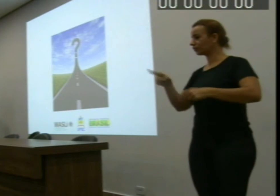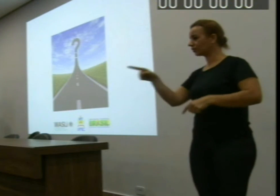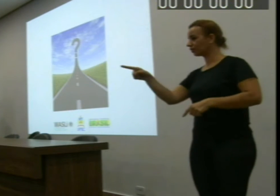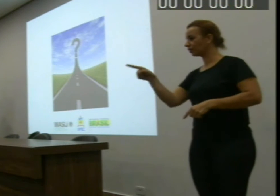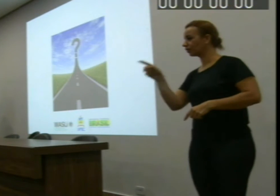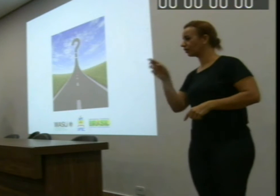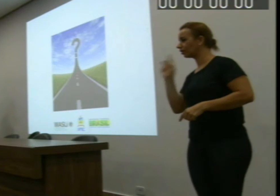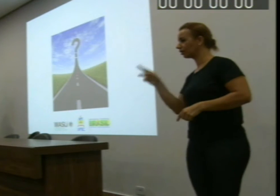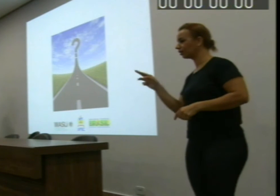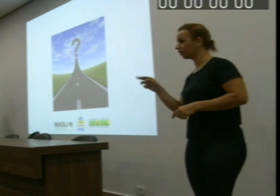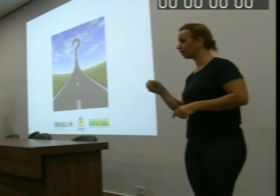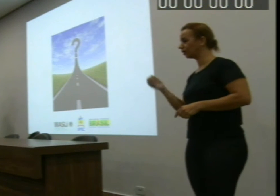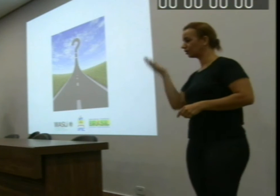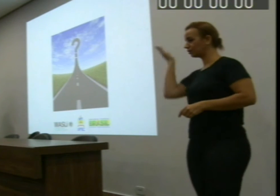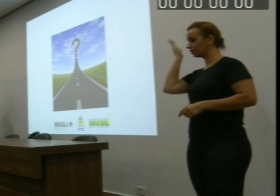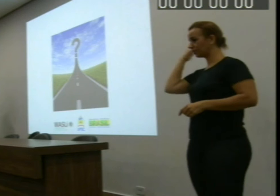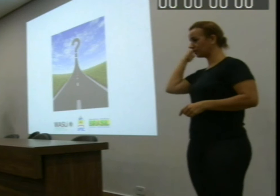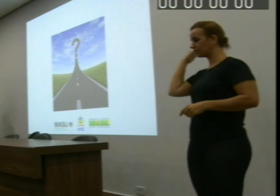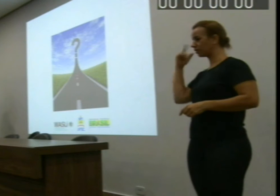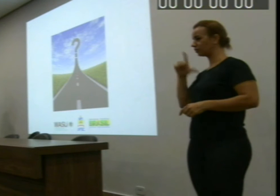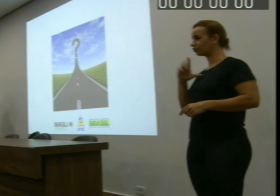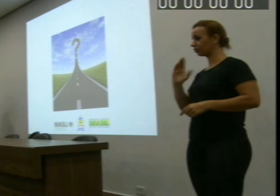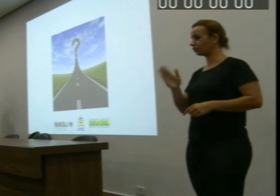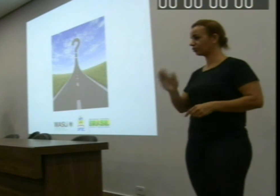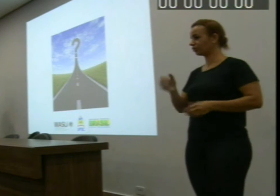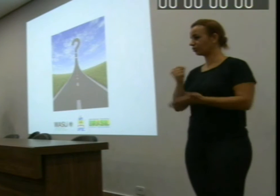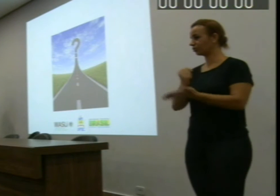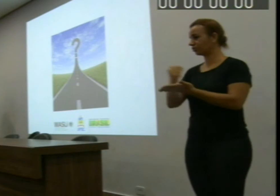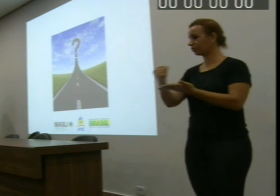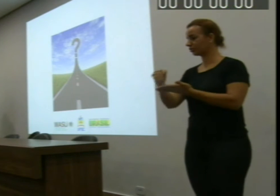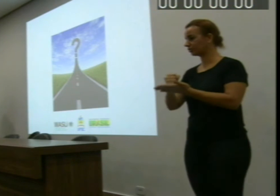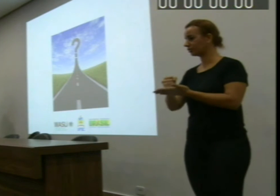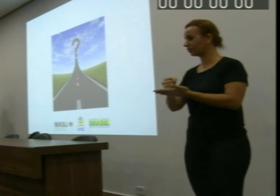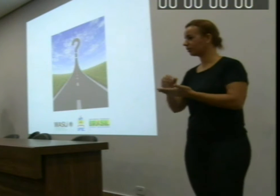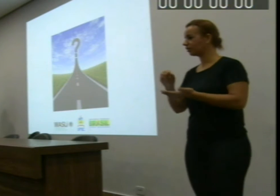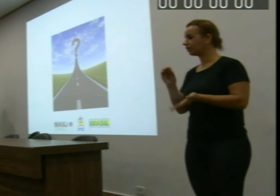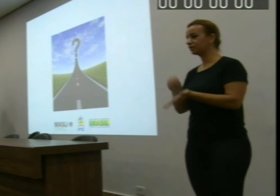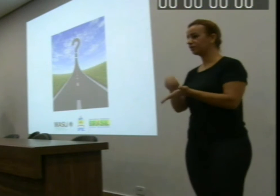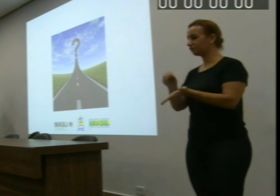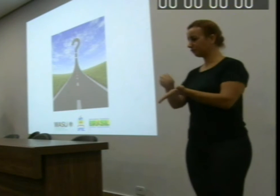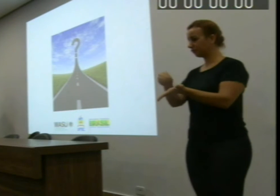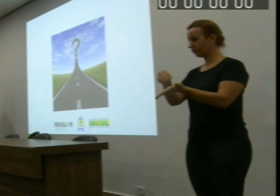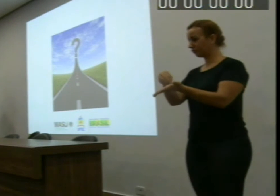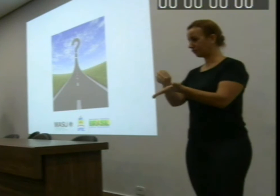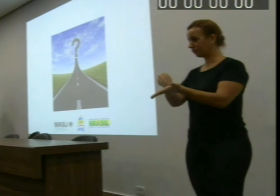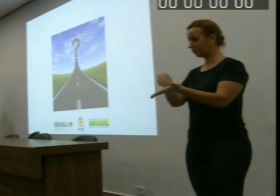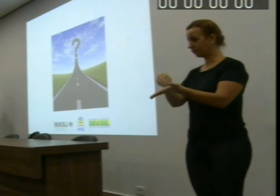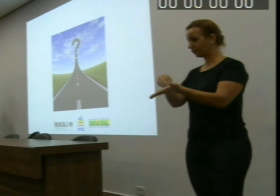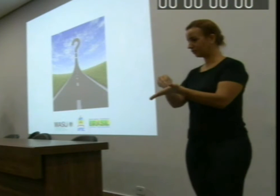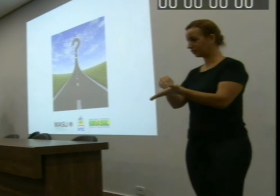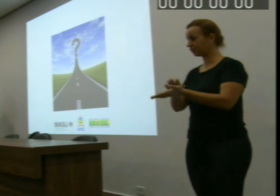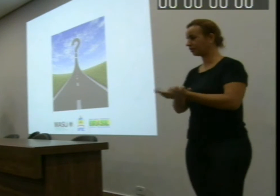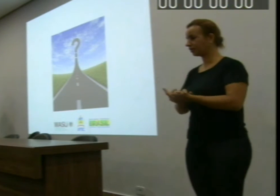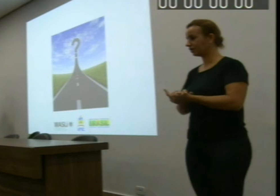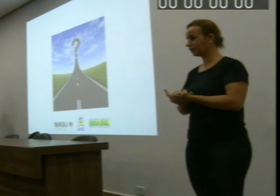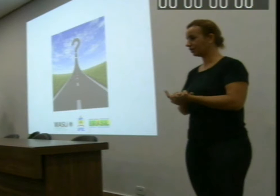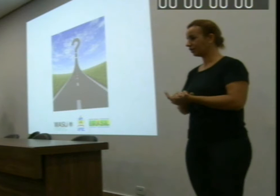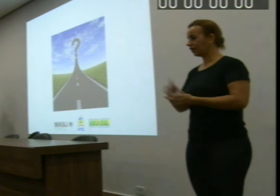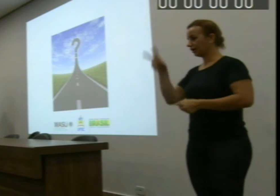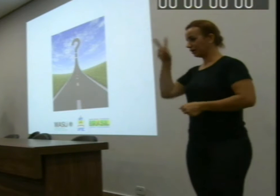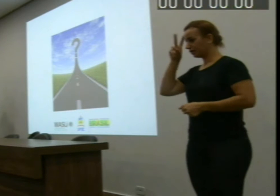Câmara isso eu sei e aí né concurso ficou ass e até foi engraçado que na segunda